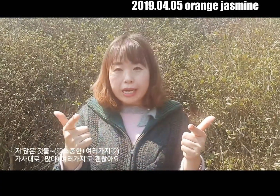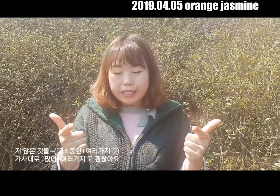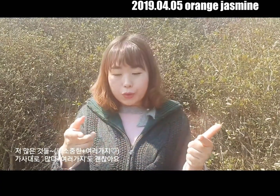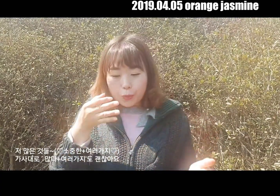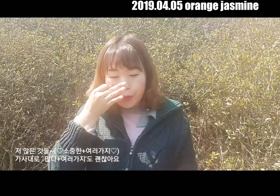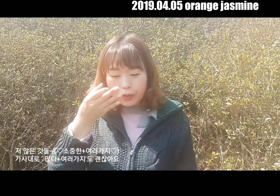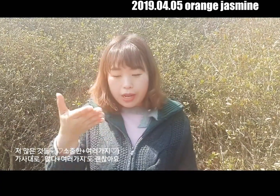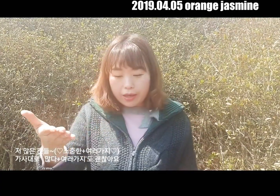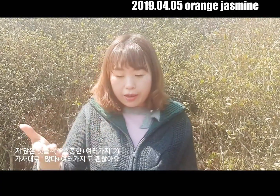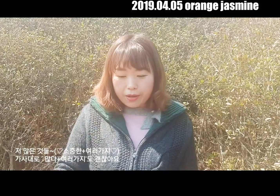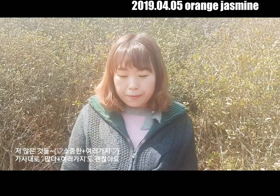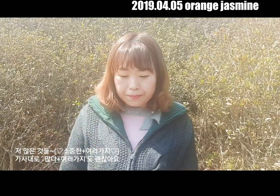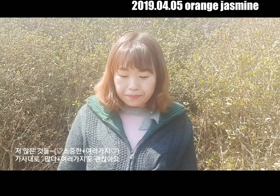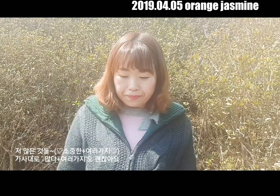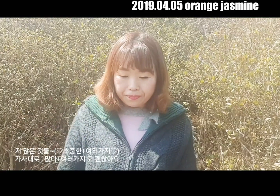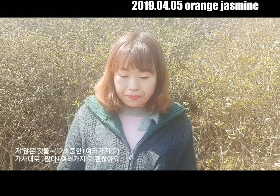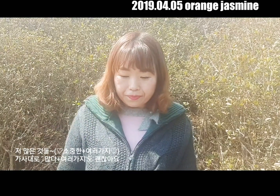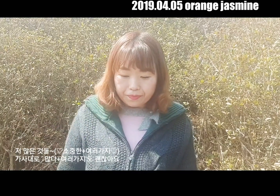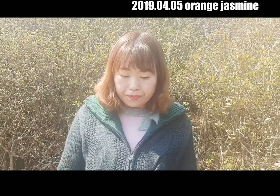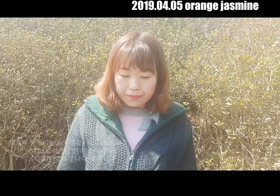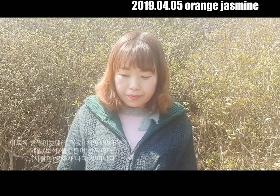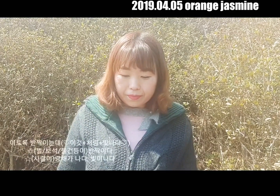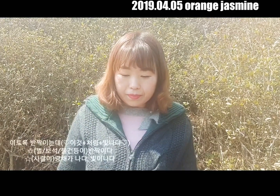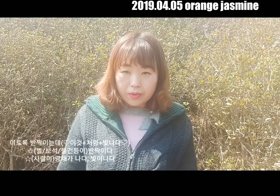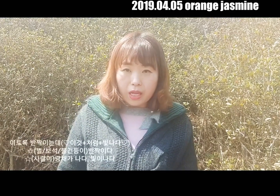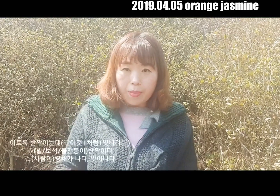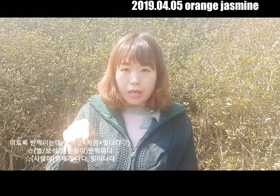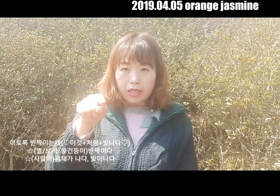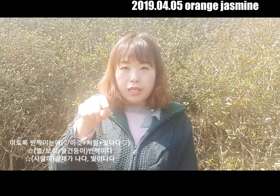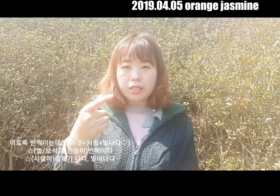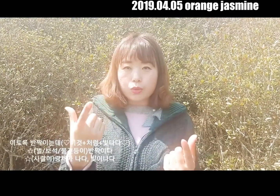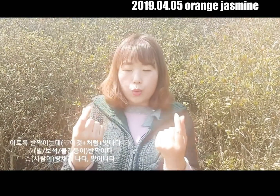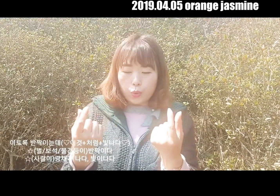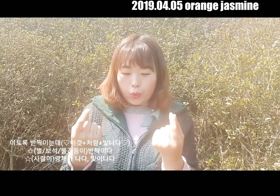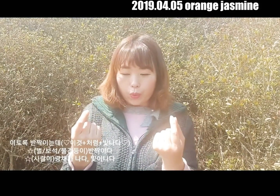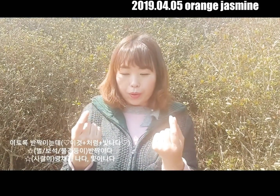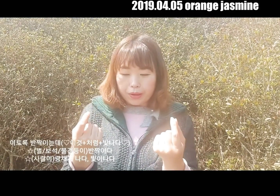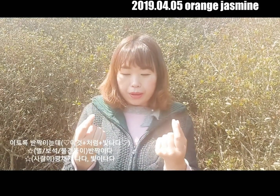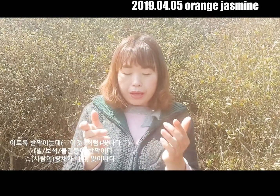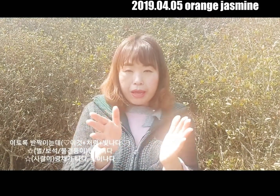여러 가지로 표현할게요. 그 다음에 이토록,